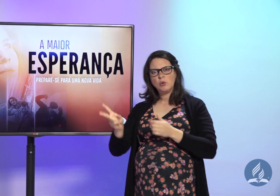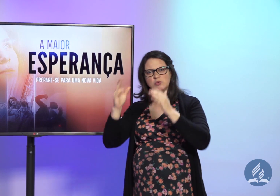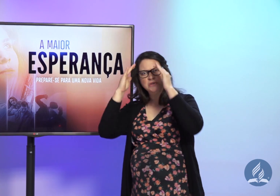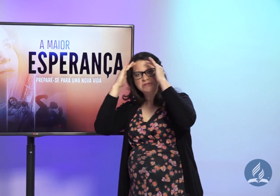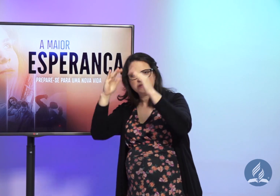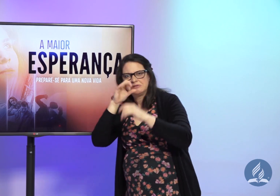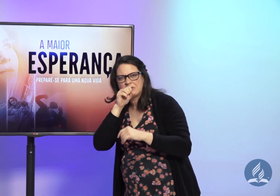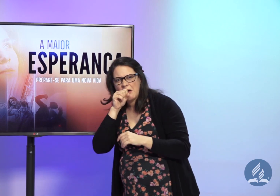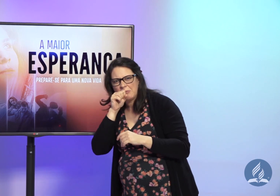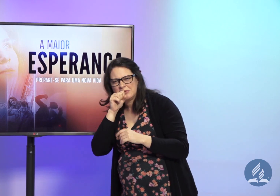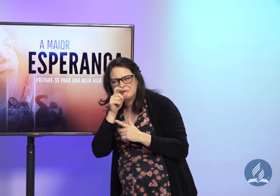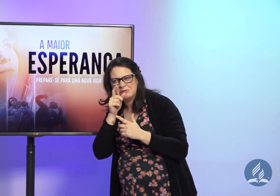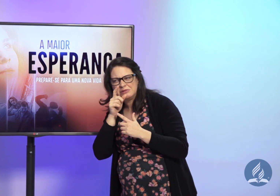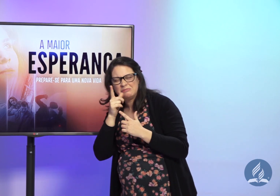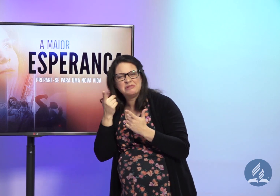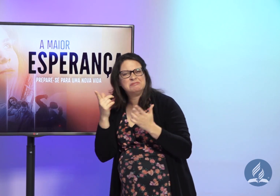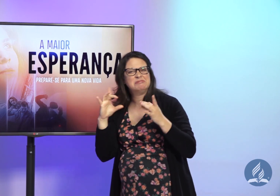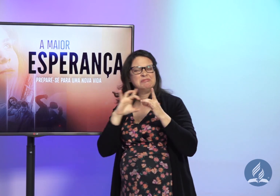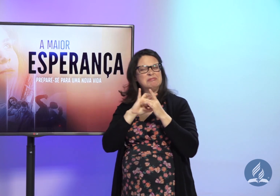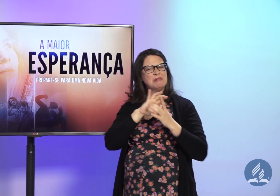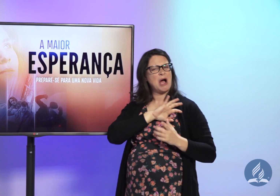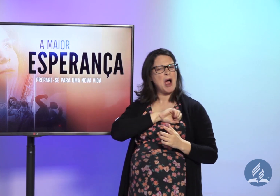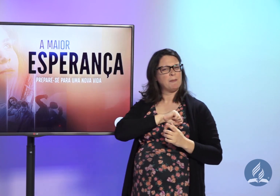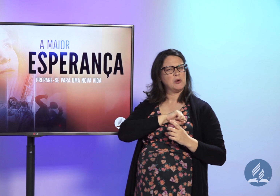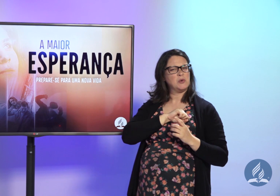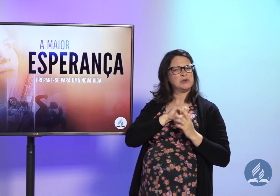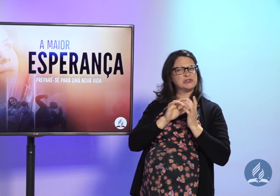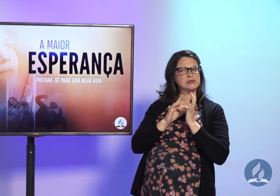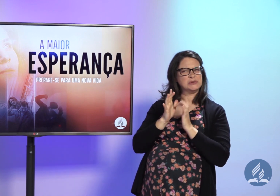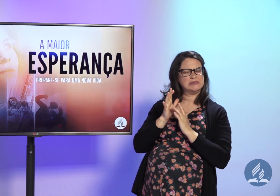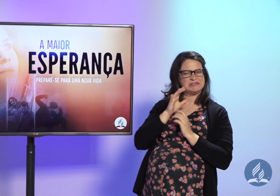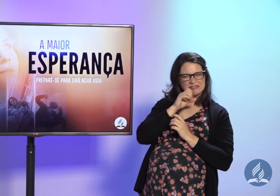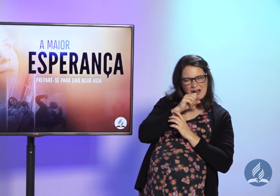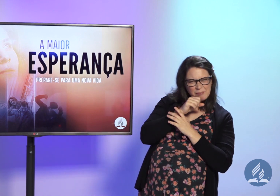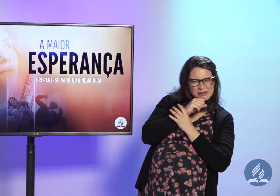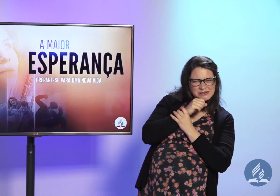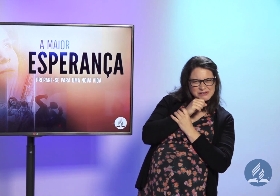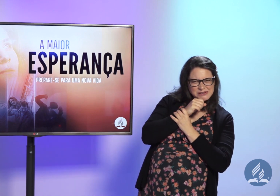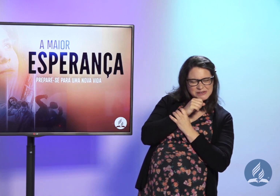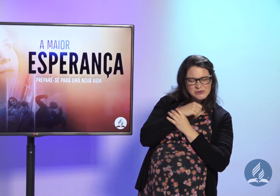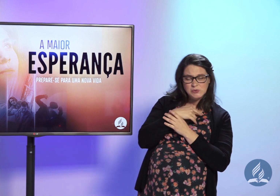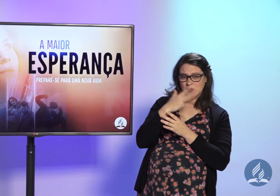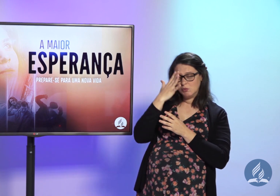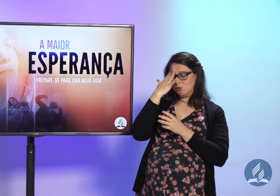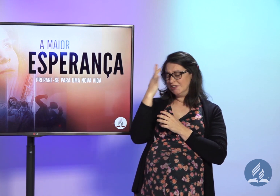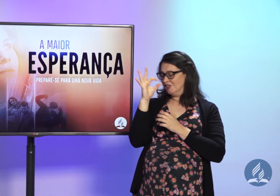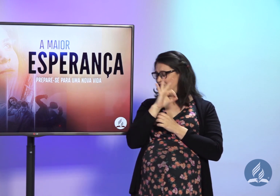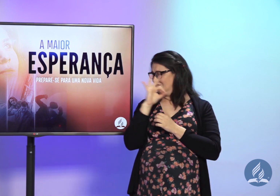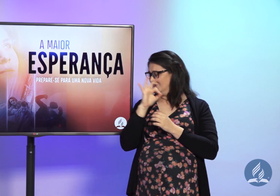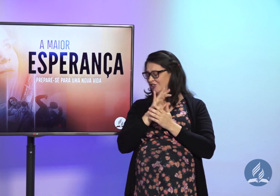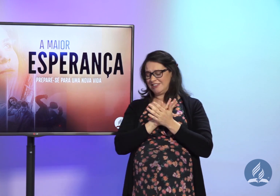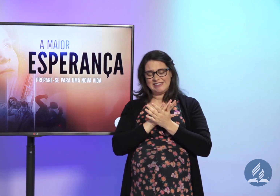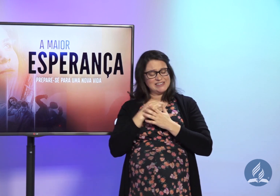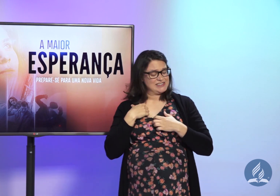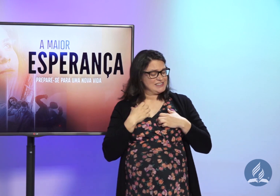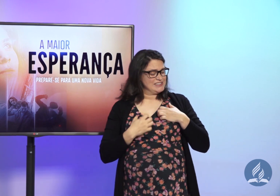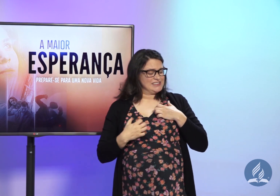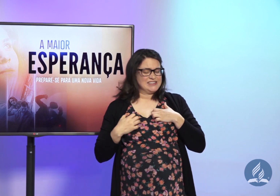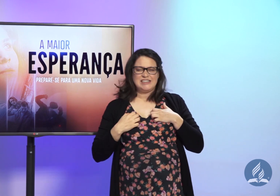que o sábado terminou mesmo? Será que o sábado não terminou? Será que eu estou realmente amando a Jesus? Será que eu estou guardando